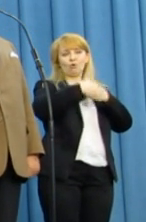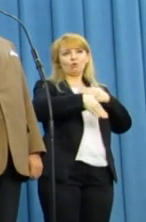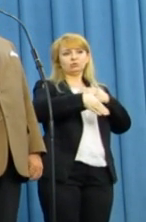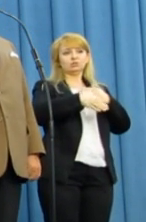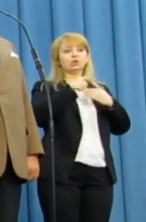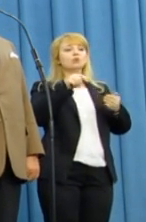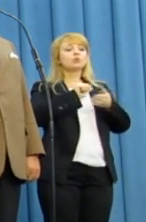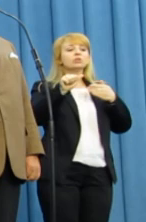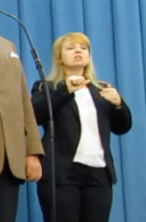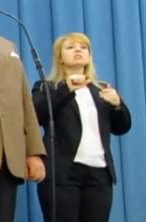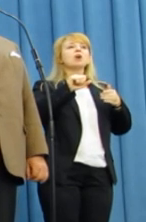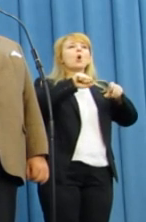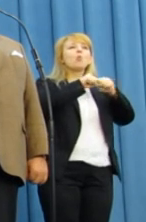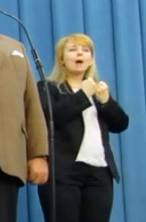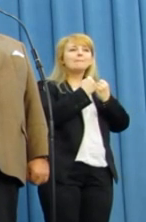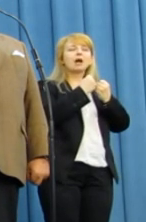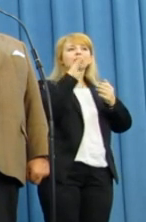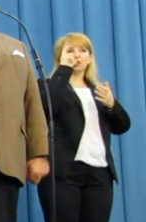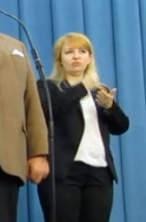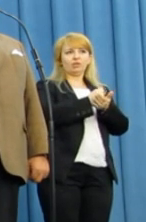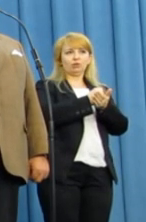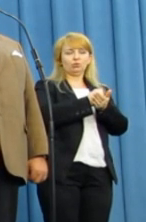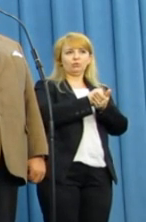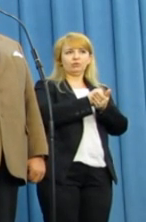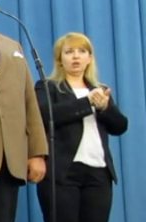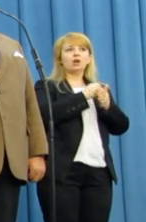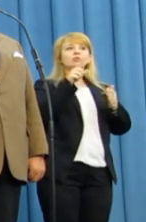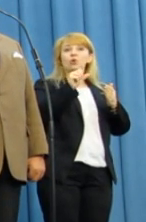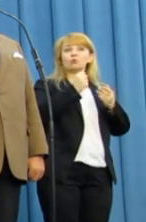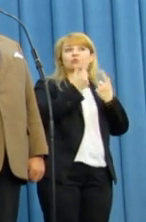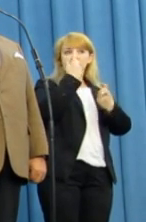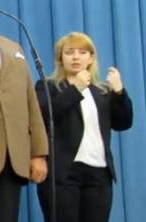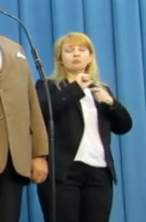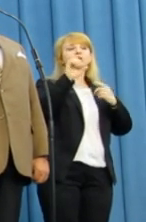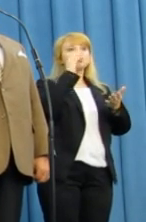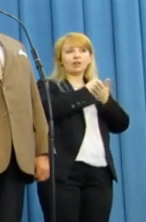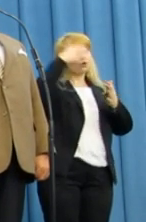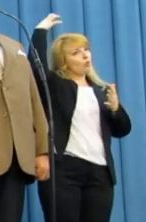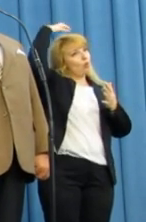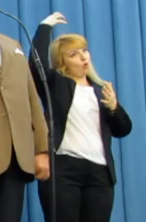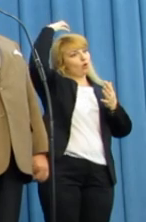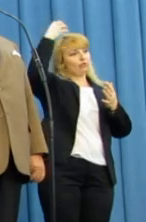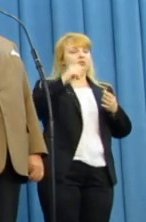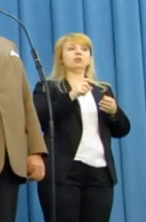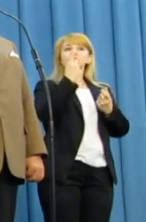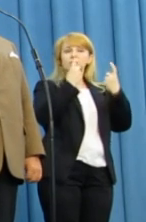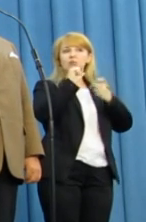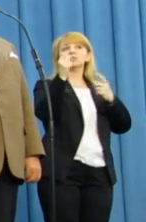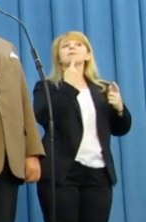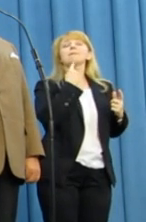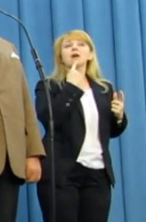skruszenie świadkowi. Czasami to są świadkowie koronni, czasami to jest tak zwany mały świadek